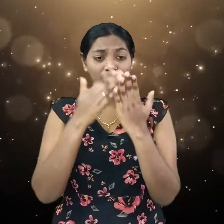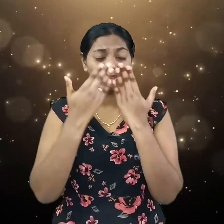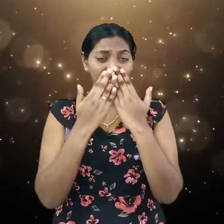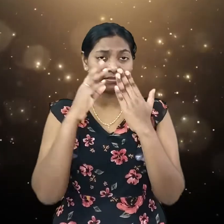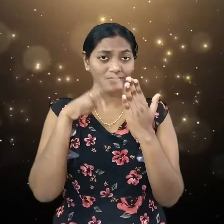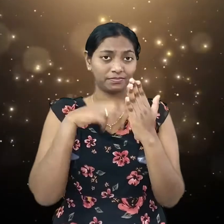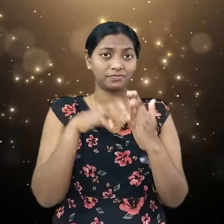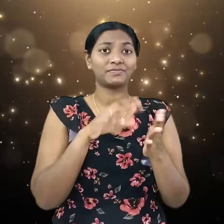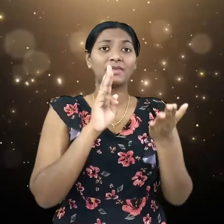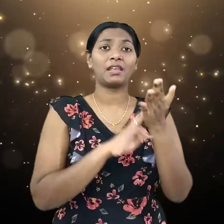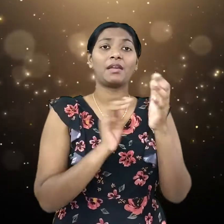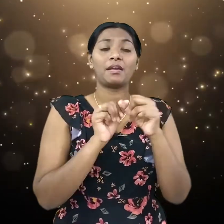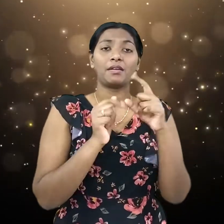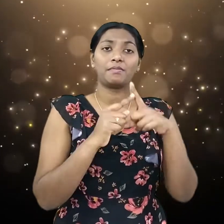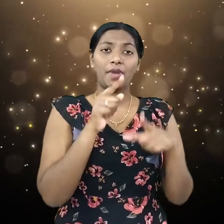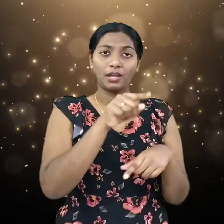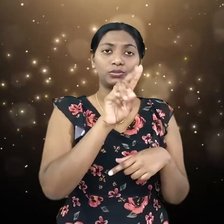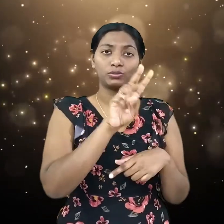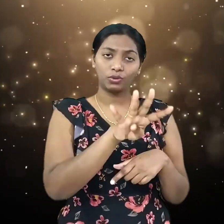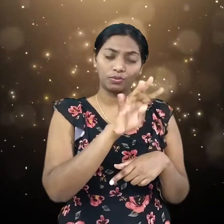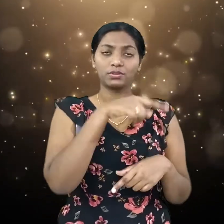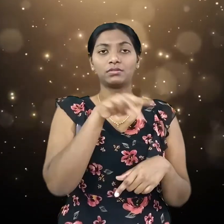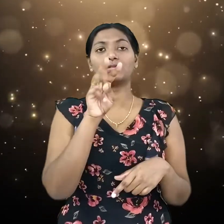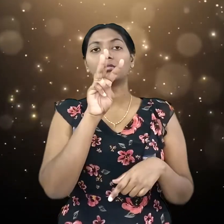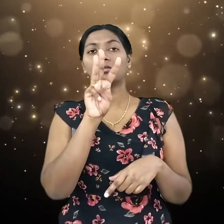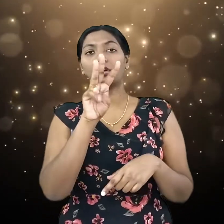अध्ययन योजना में आप पढ़ सकते हैं, मत्ती अध्याय